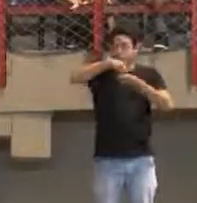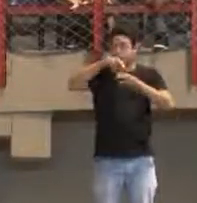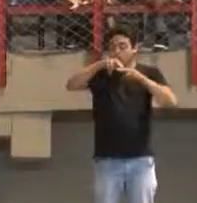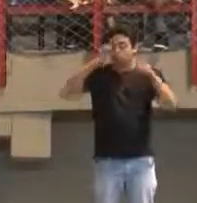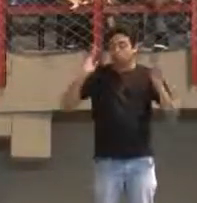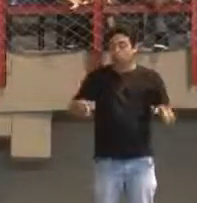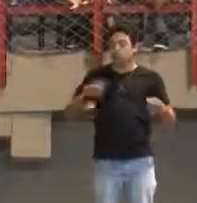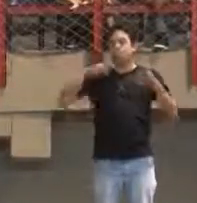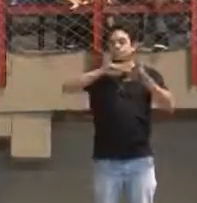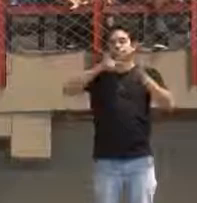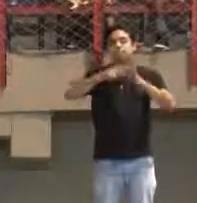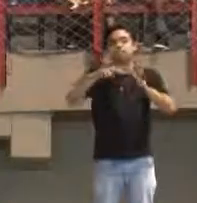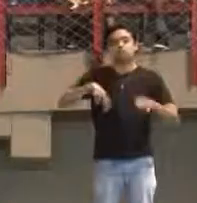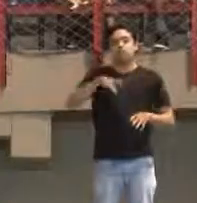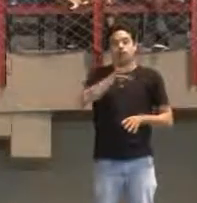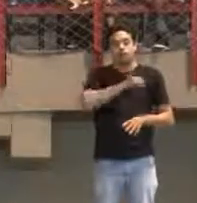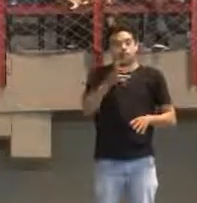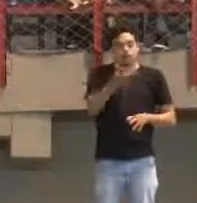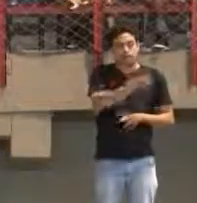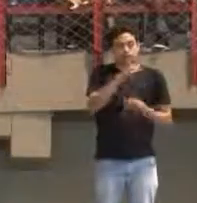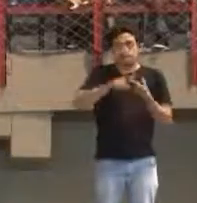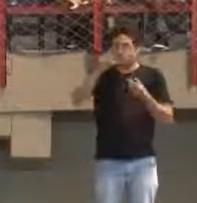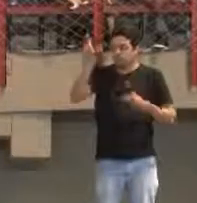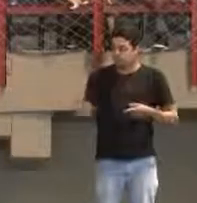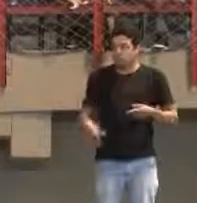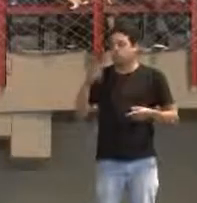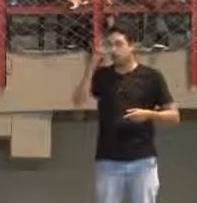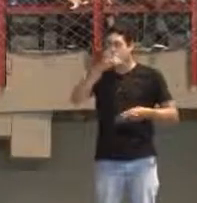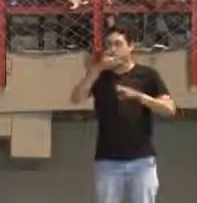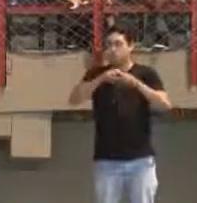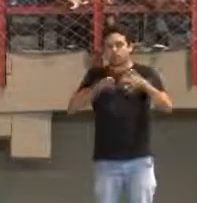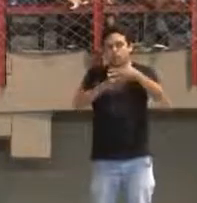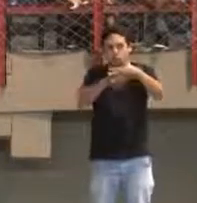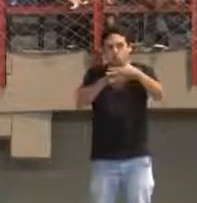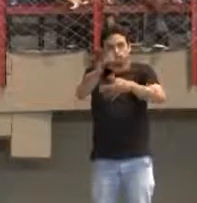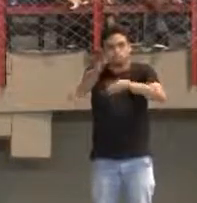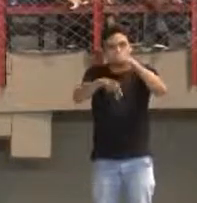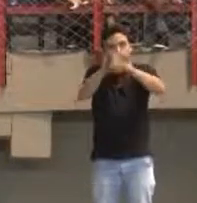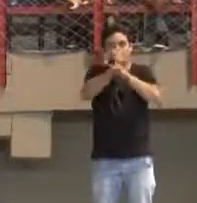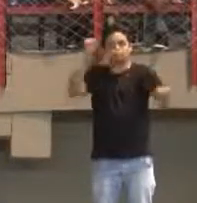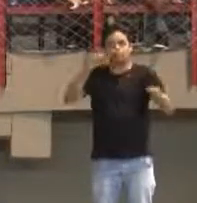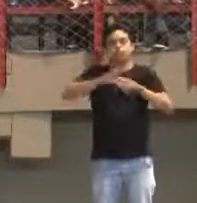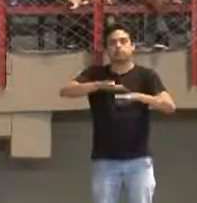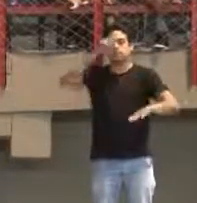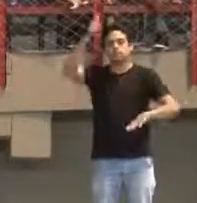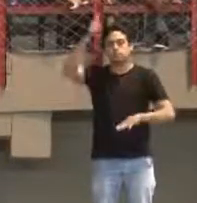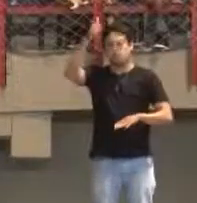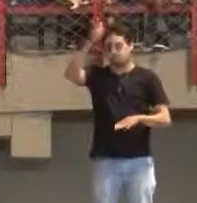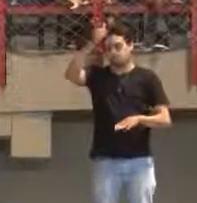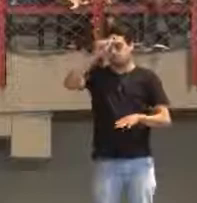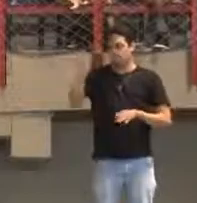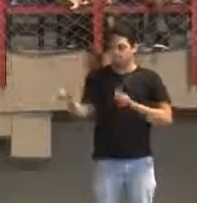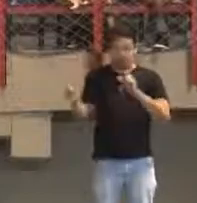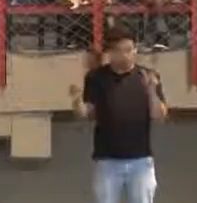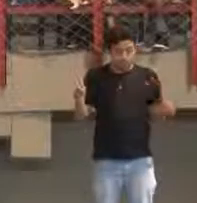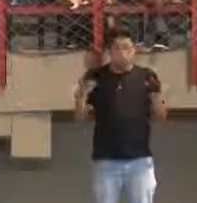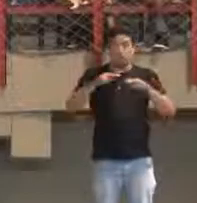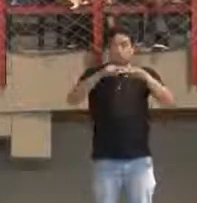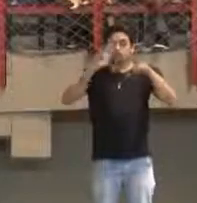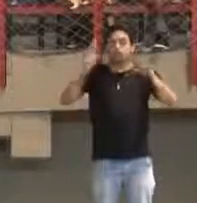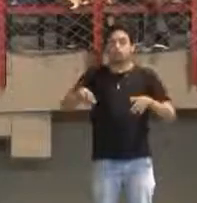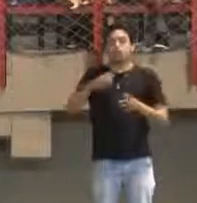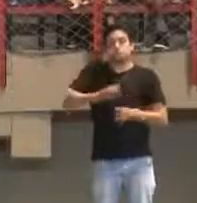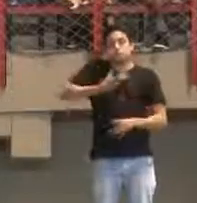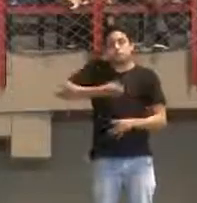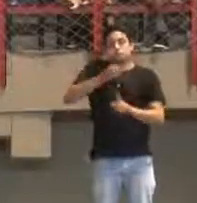o que que ele quer dizer o amor é lindo e você é linda mas lutar por um país é mais bonita ainda então poesia